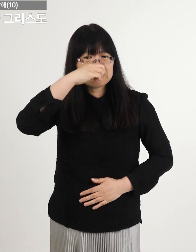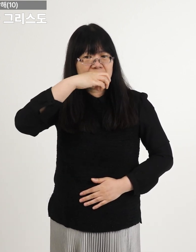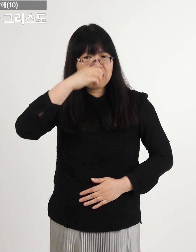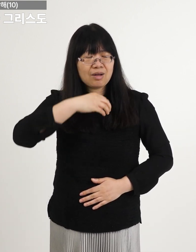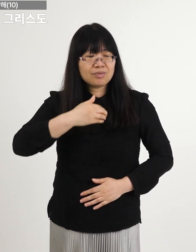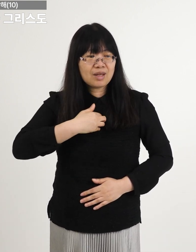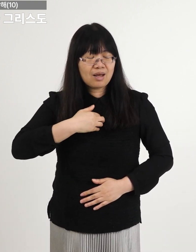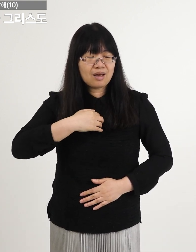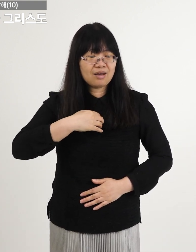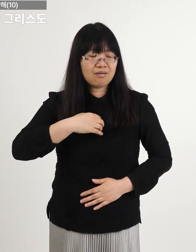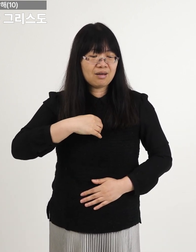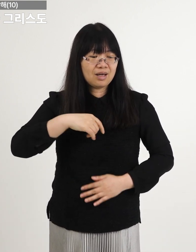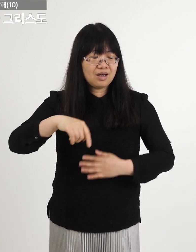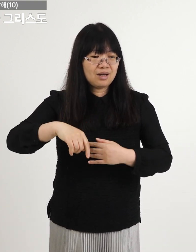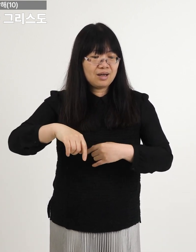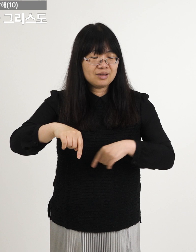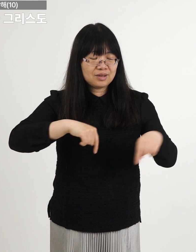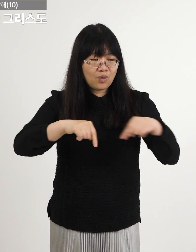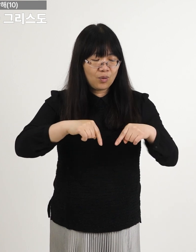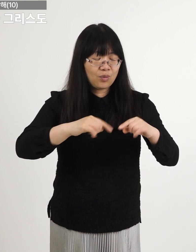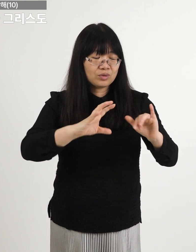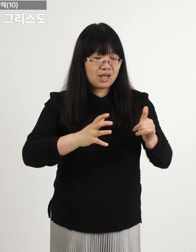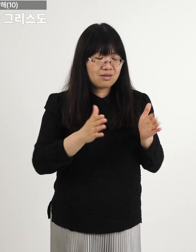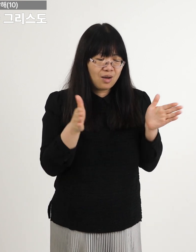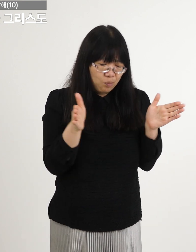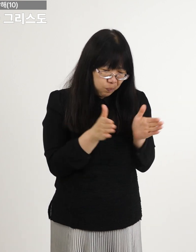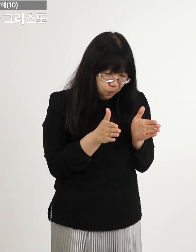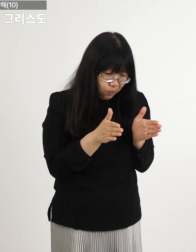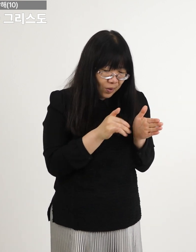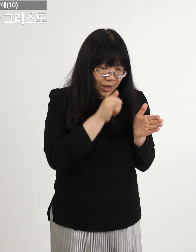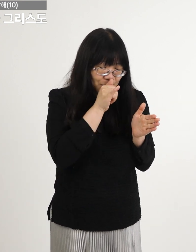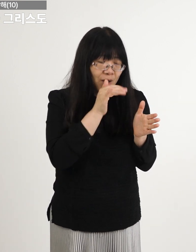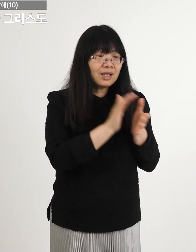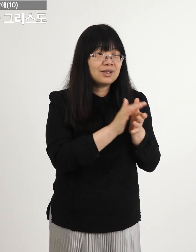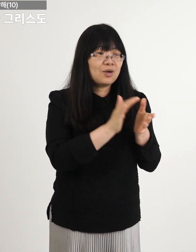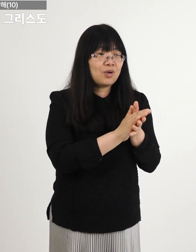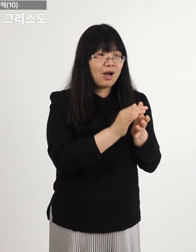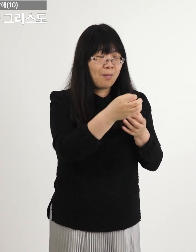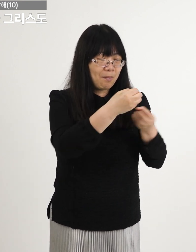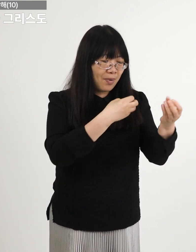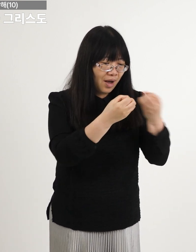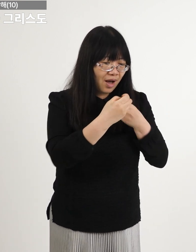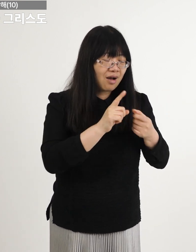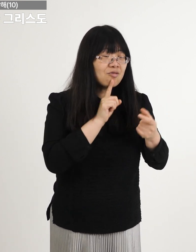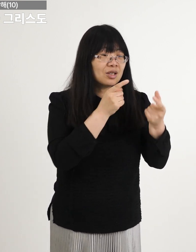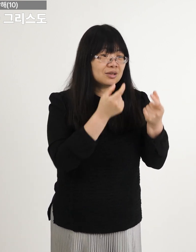내 경험의 세계의 범주 안에서 친구들이 꺼내는 논리처럼